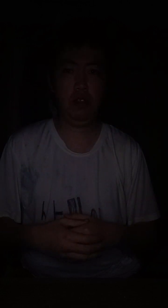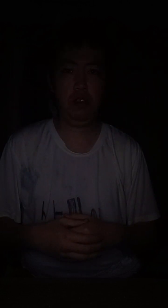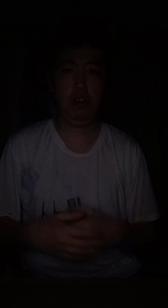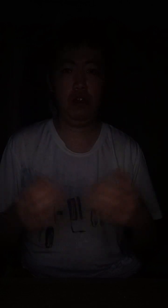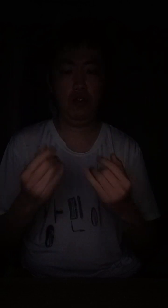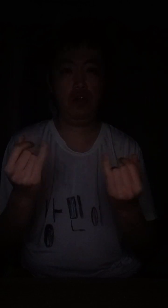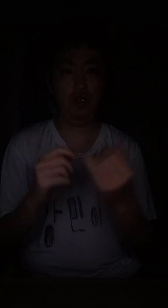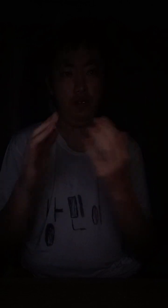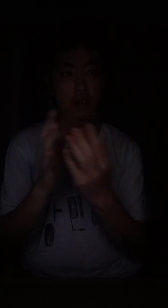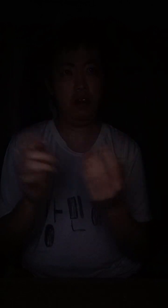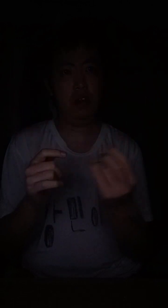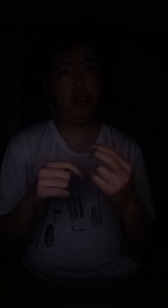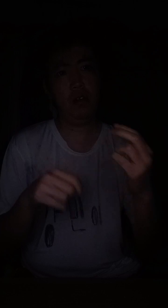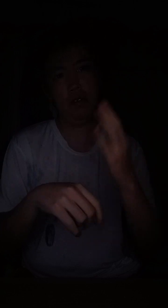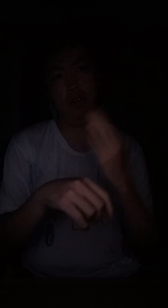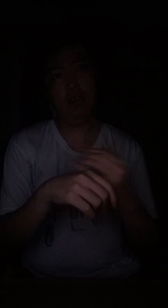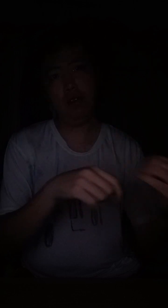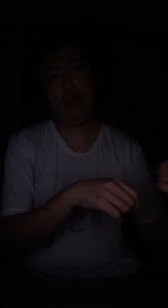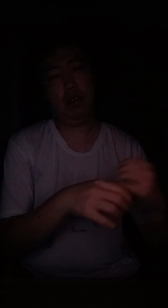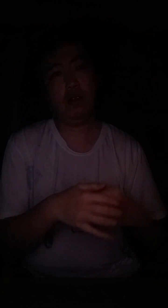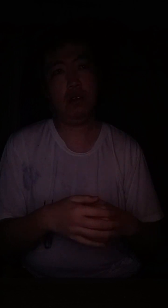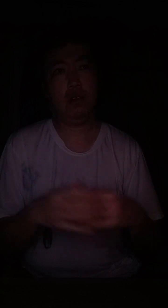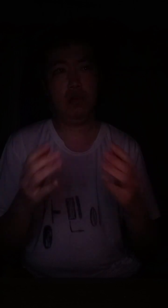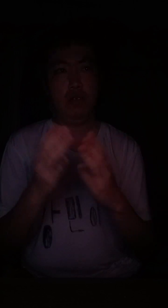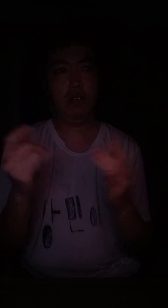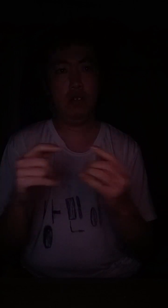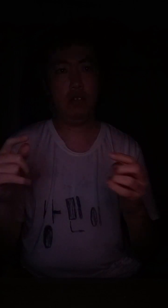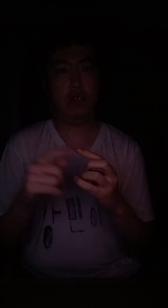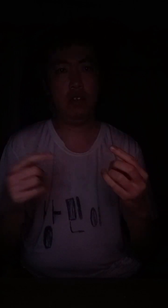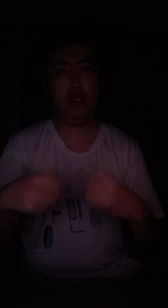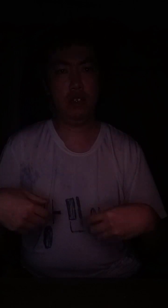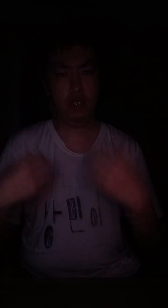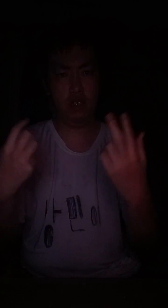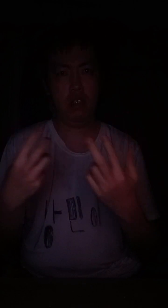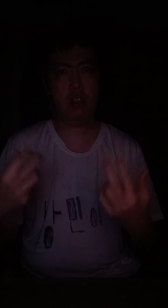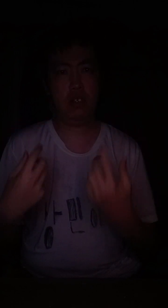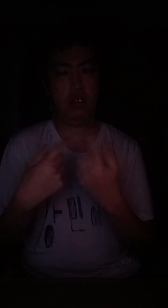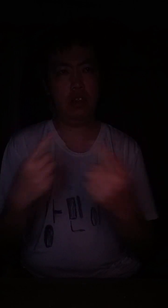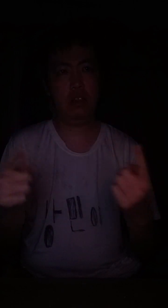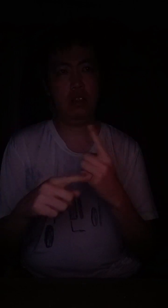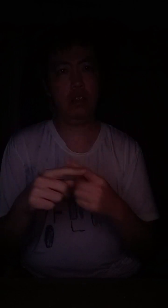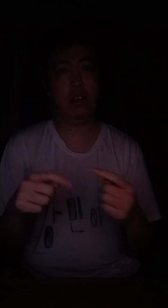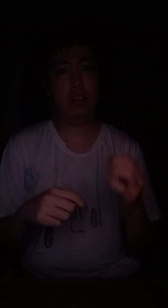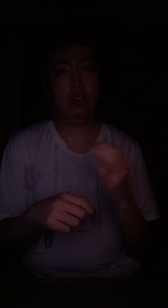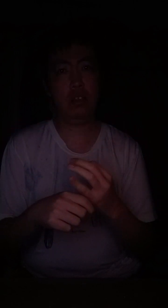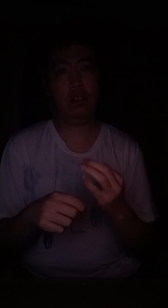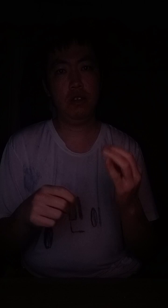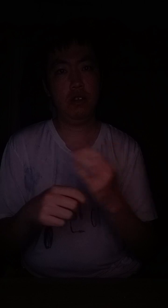충격으로 일부 직원은 일을 그만뒀지만 맥도날드 측은 탈의실에서 휴대폰을 소지하지 말라는 공지 말곤 별다른 조치는